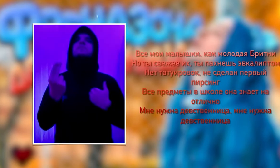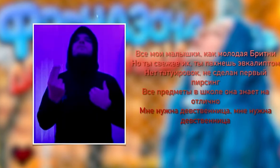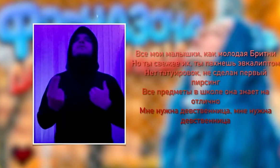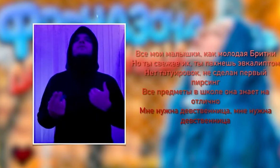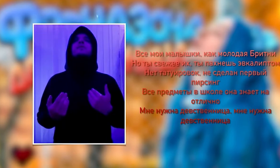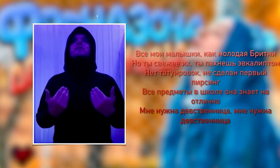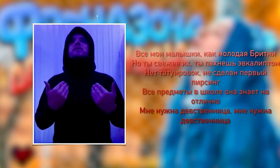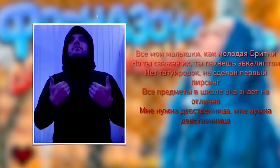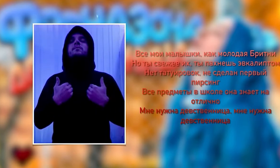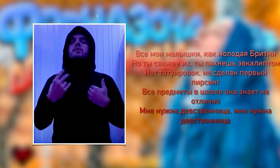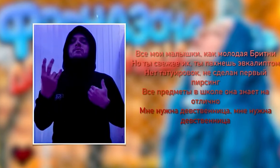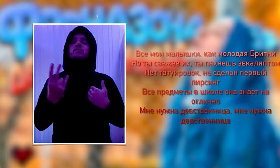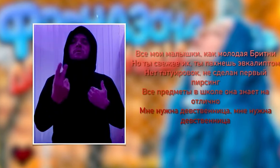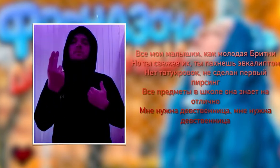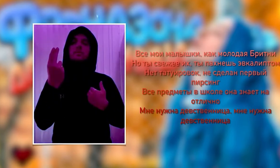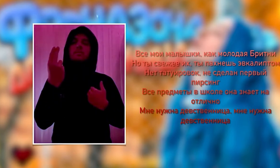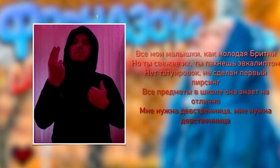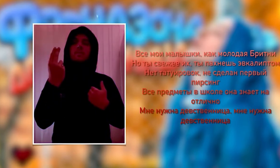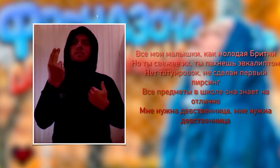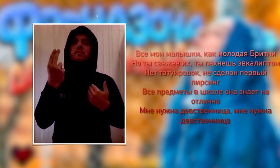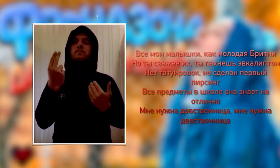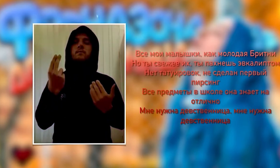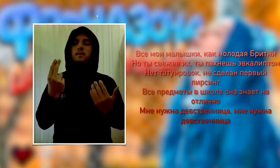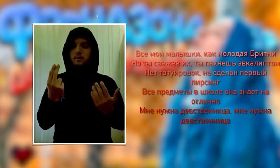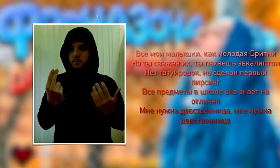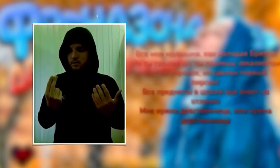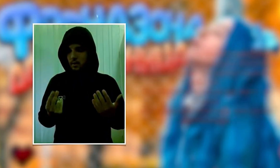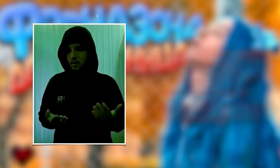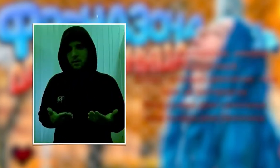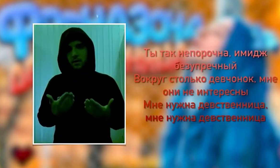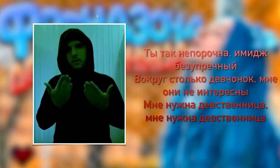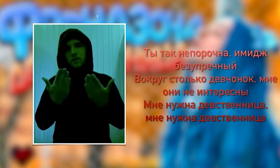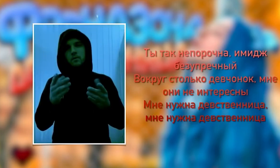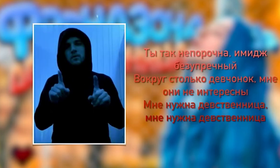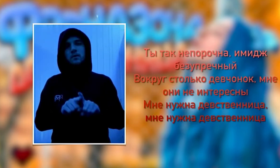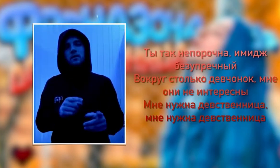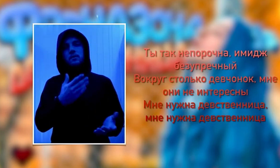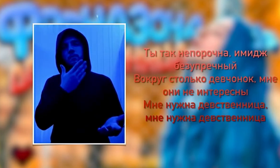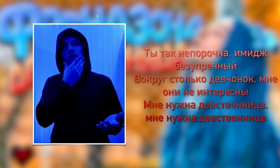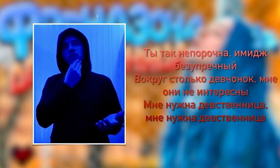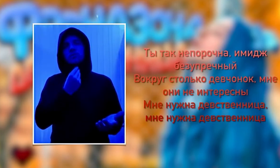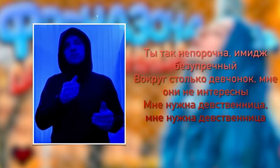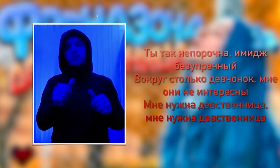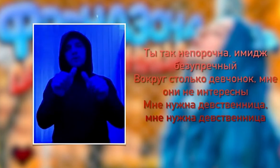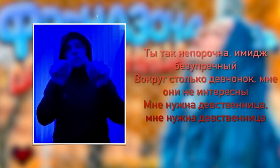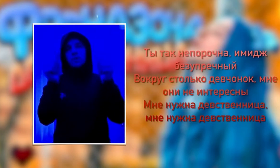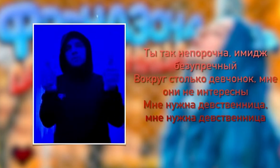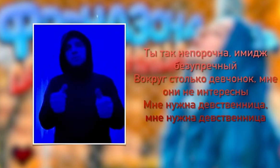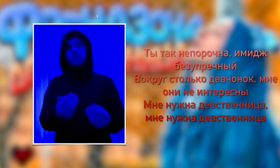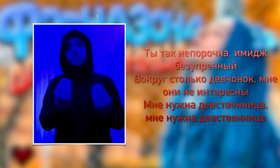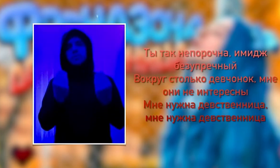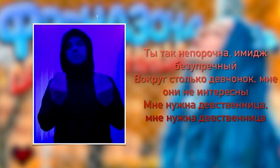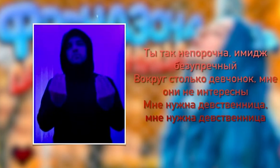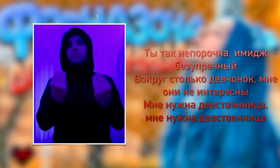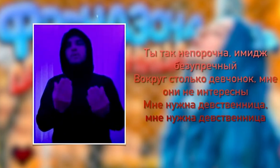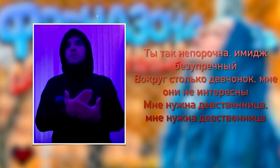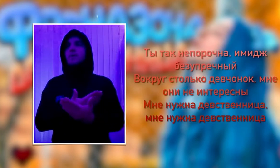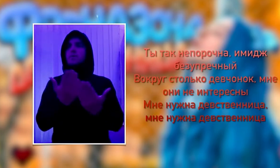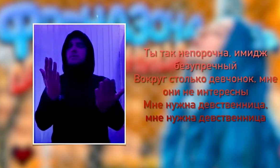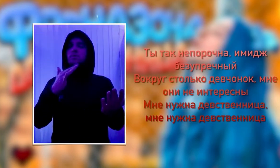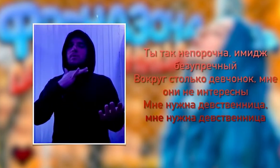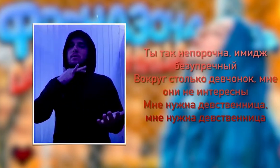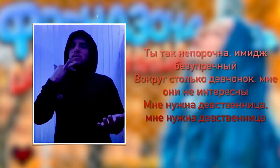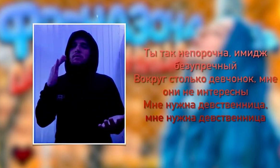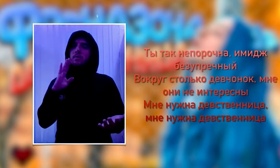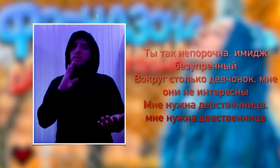девственница, мне нужна девственница. Ты так непорочна, имидж безупречный. Вокруг